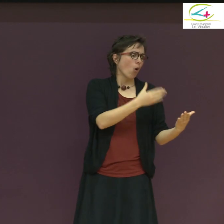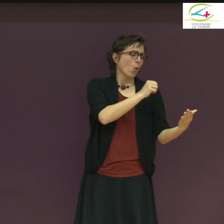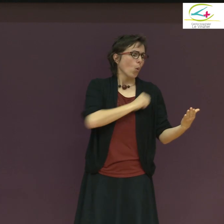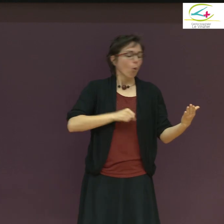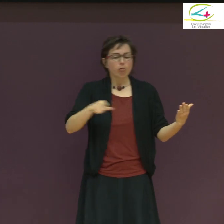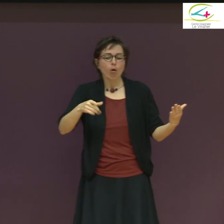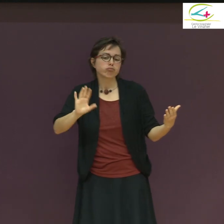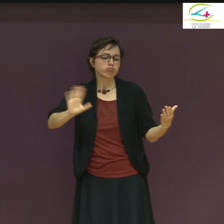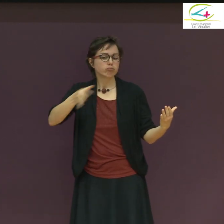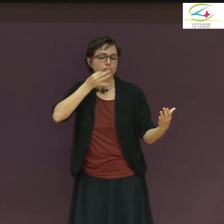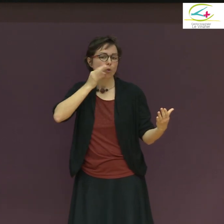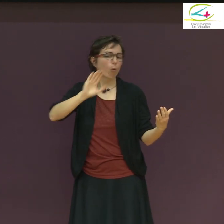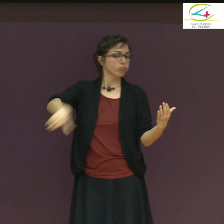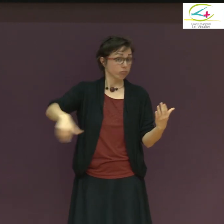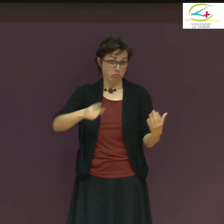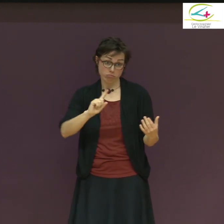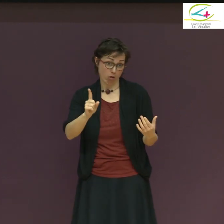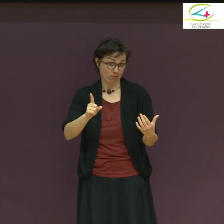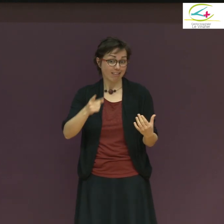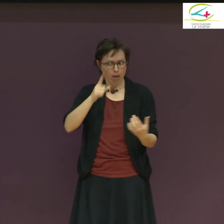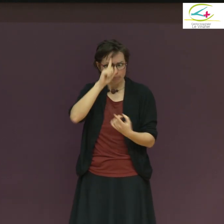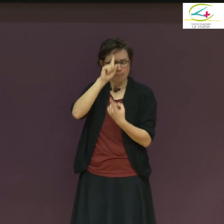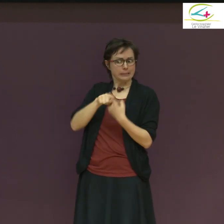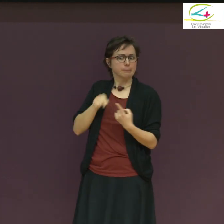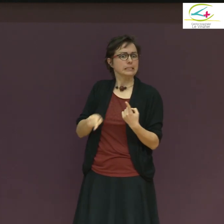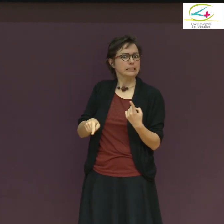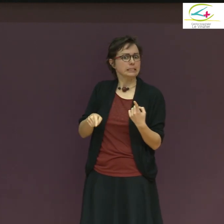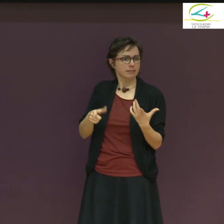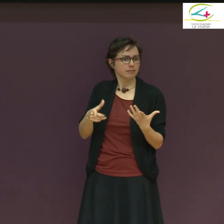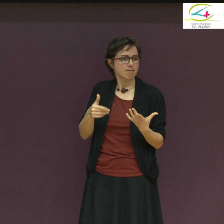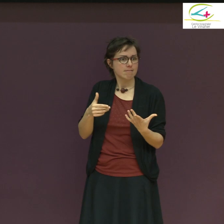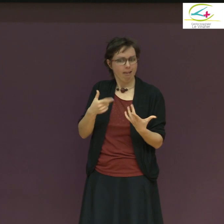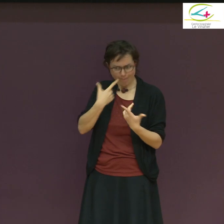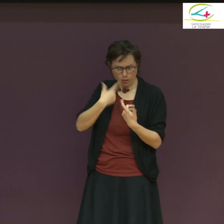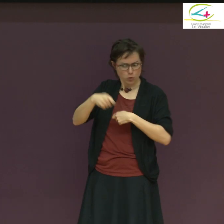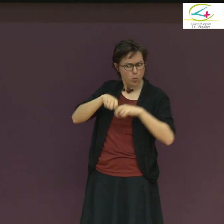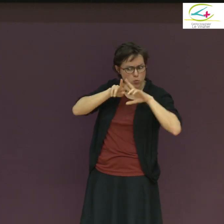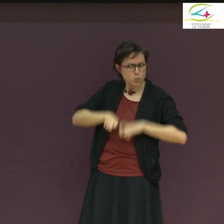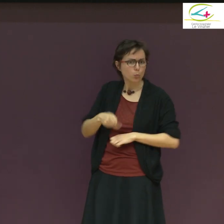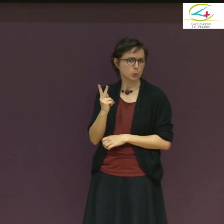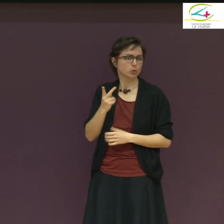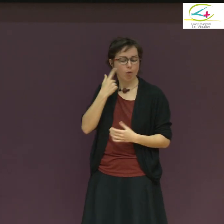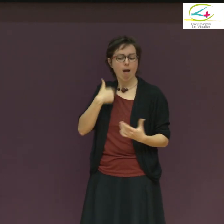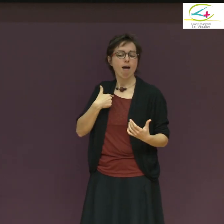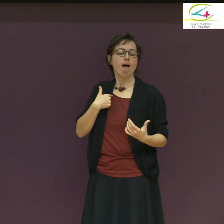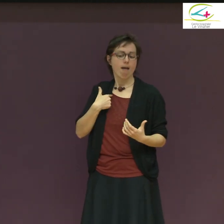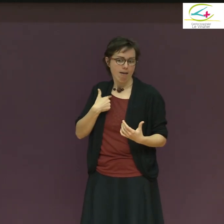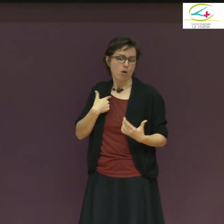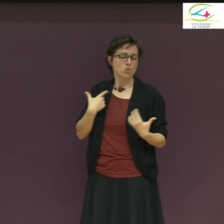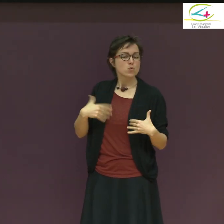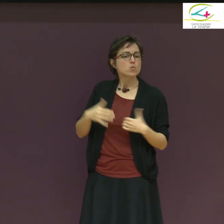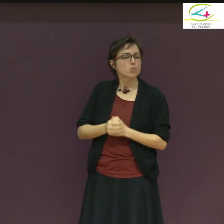anodin, eh bien, il faut d'abord évaluer pour savoir ce qu'il y a derrière. Justement, les